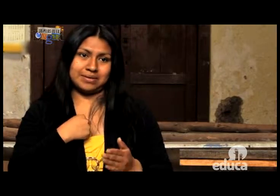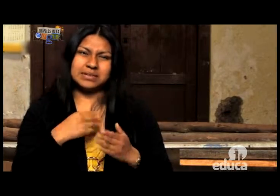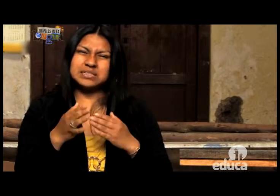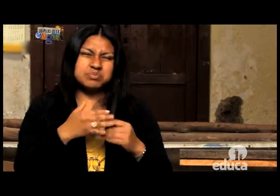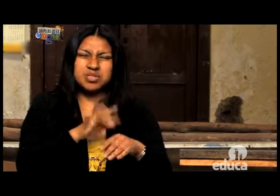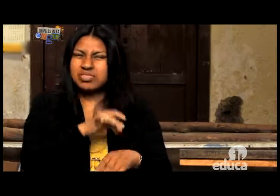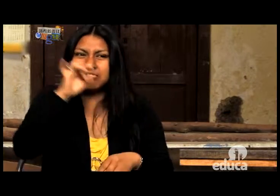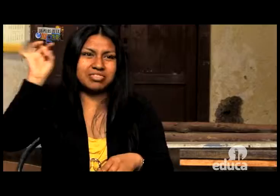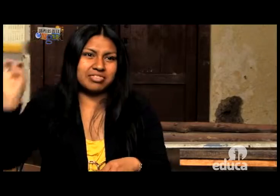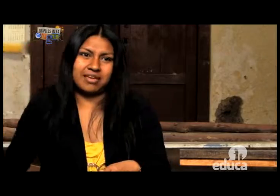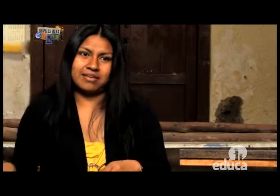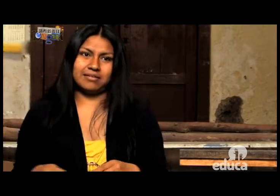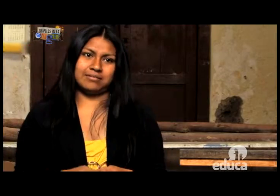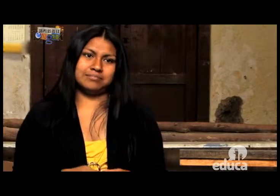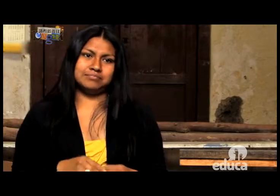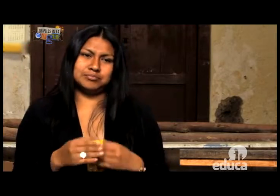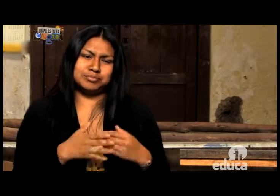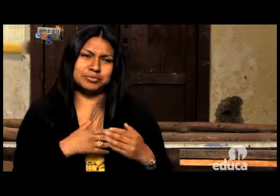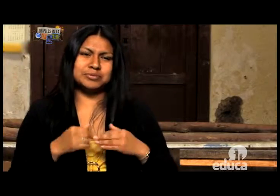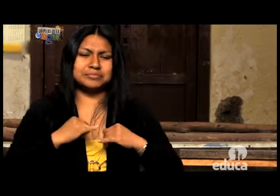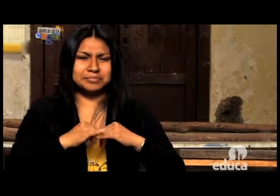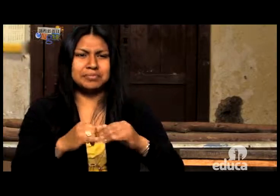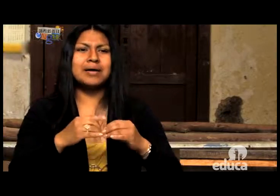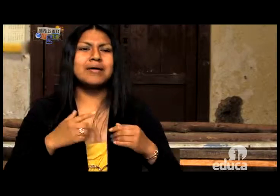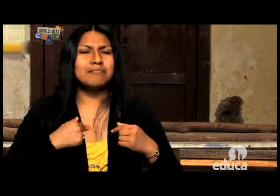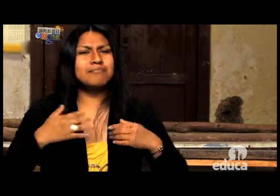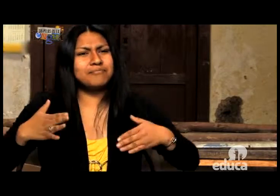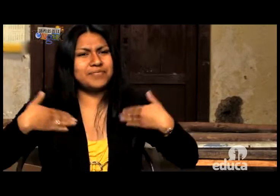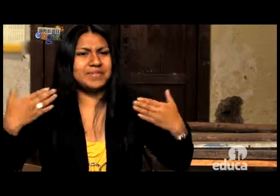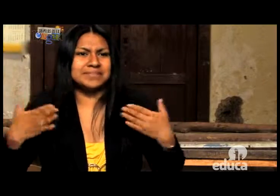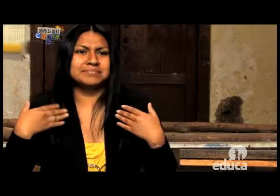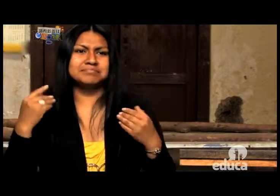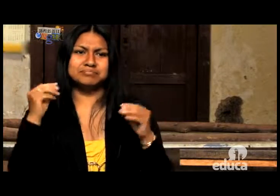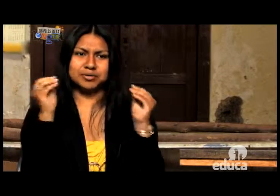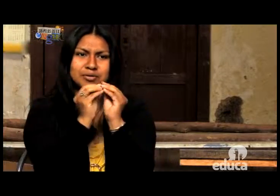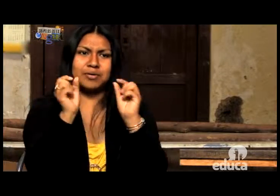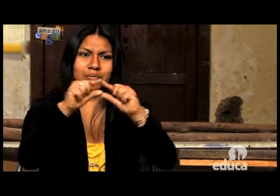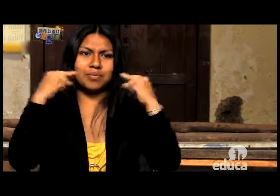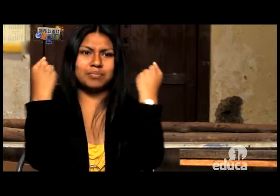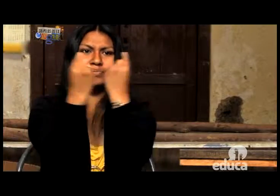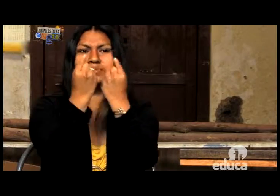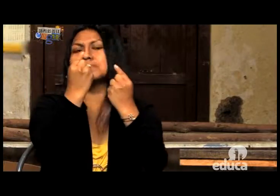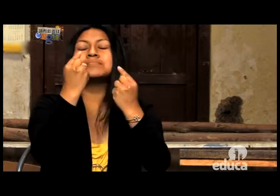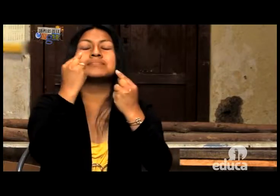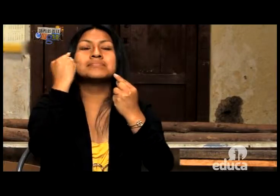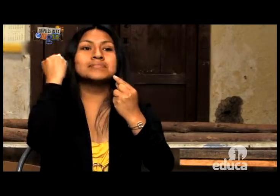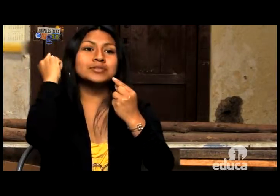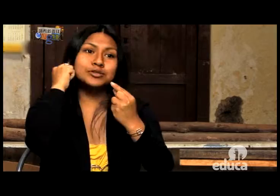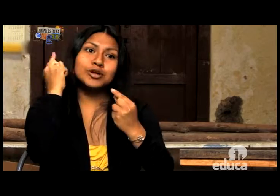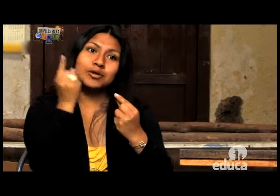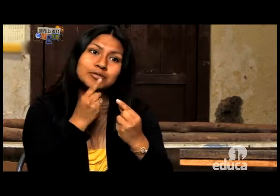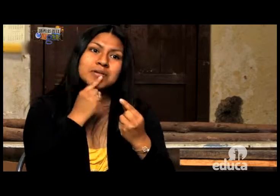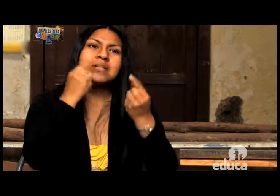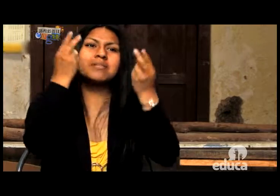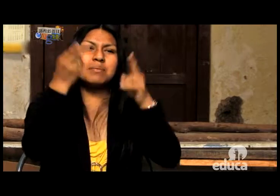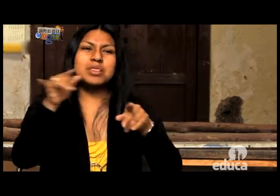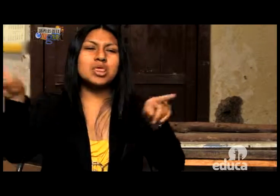y entonces dejamos esa situación y continuamos la vida felices con el grupo de amigos sordos. ¿Cuál es la